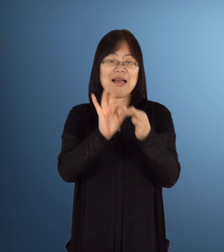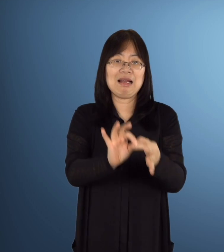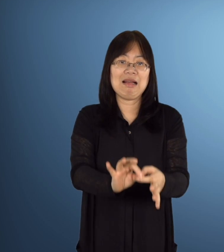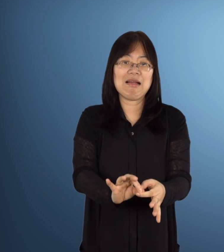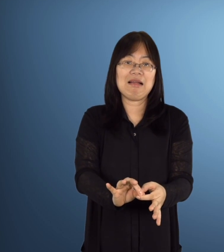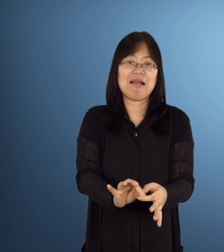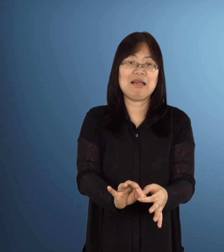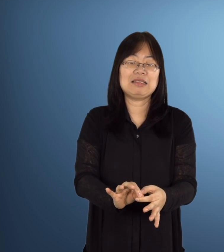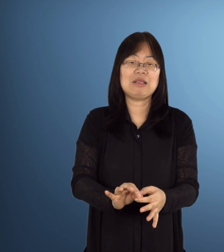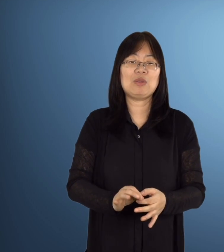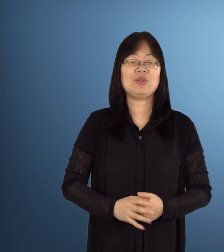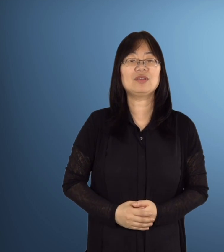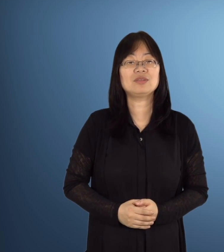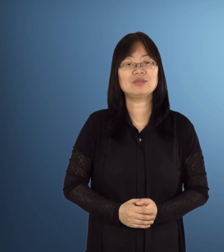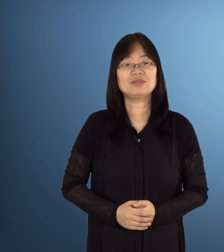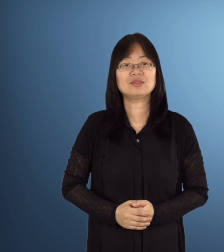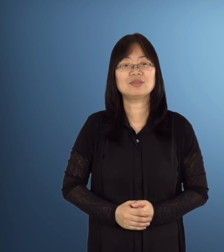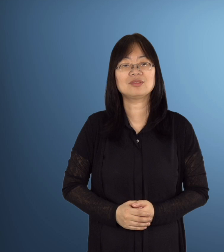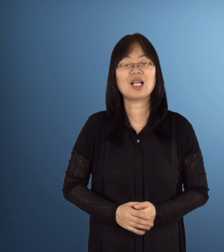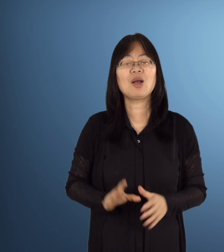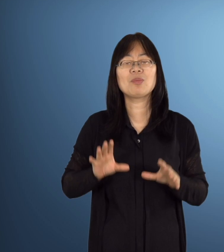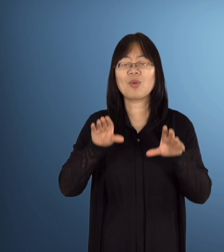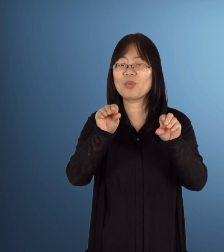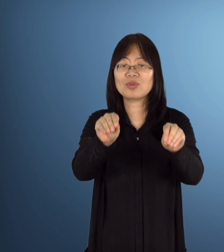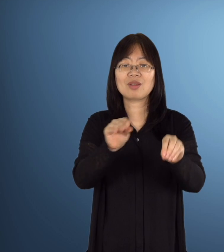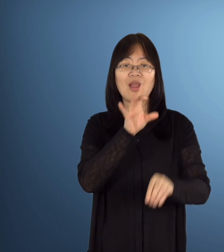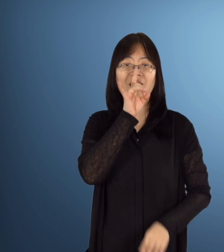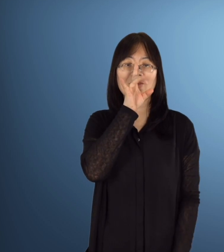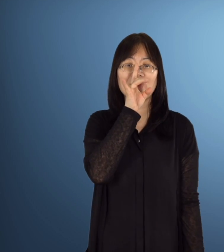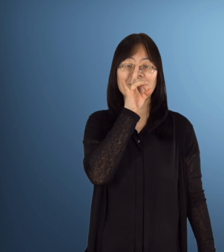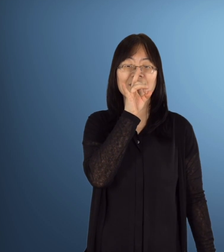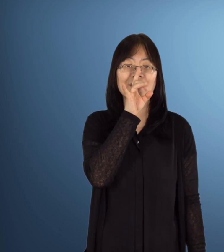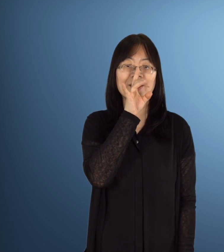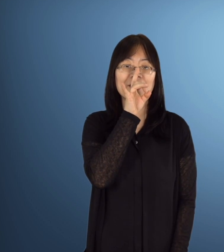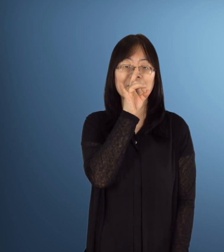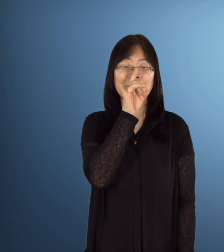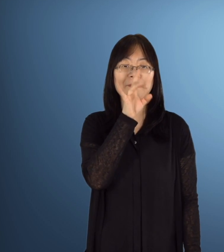계속 뛰는 거예요. 멈출 수가 없어요.